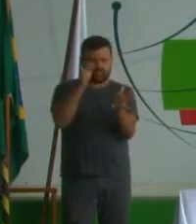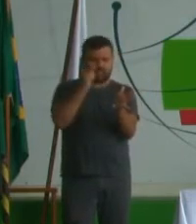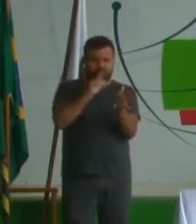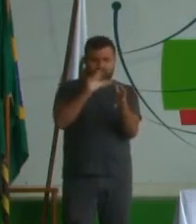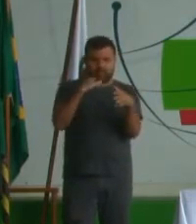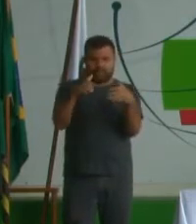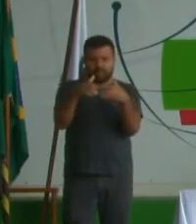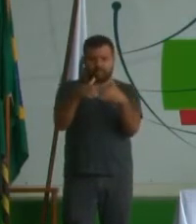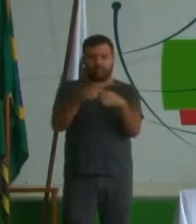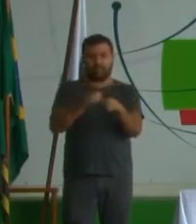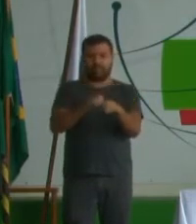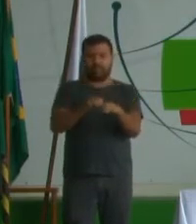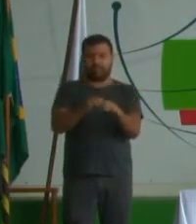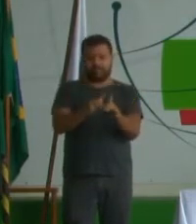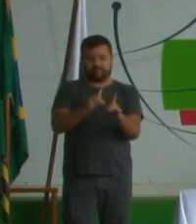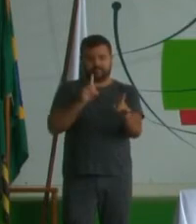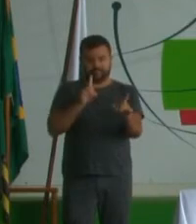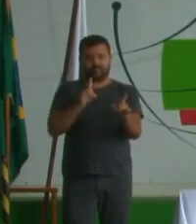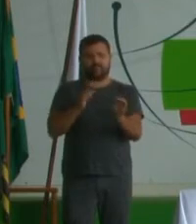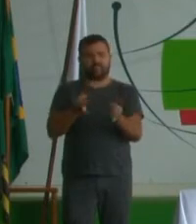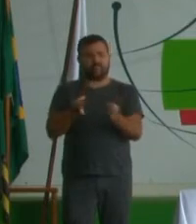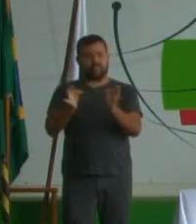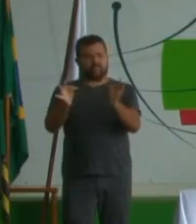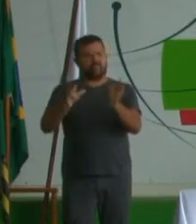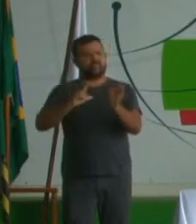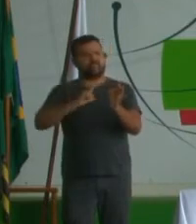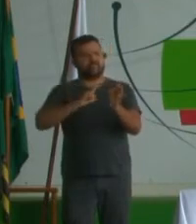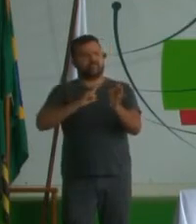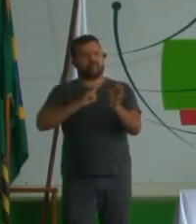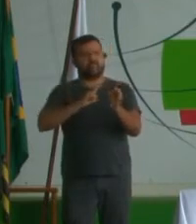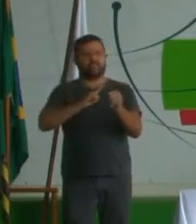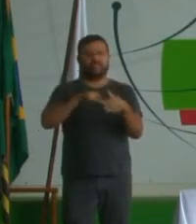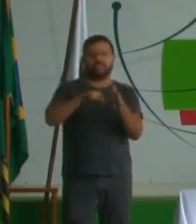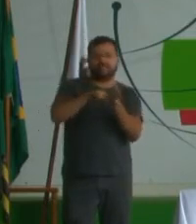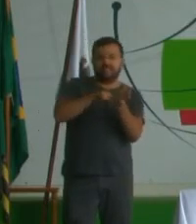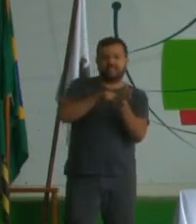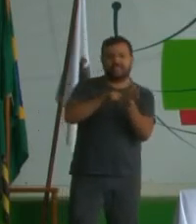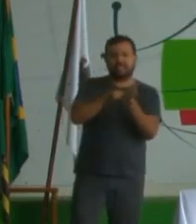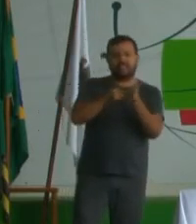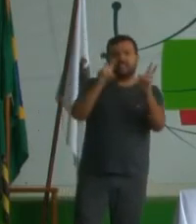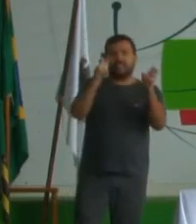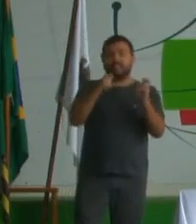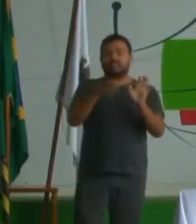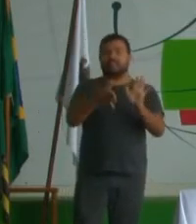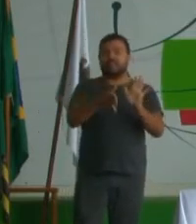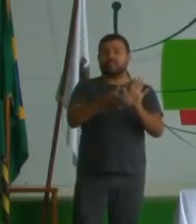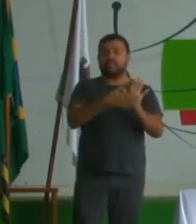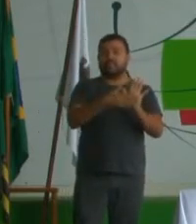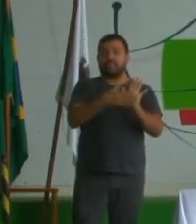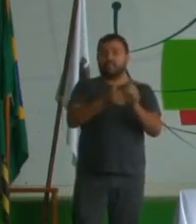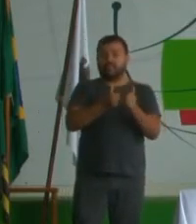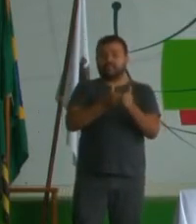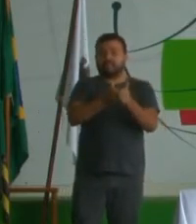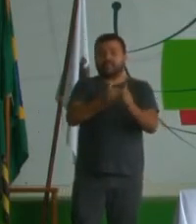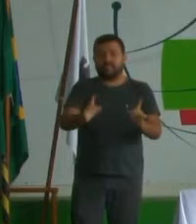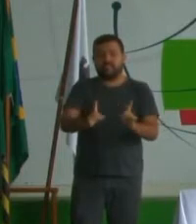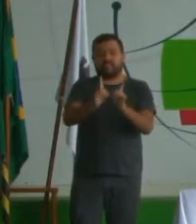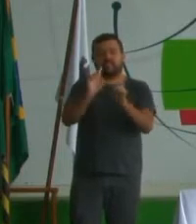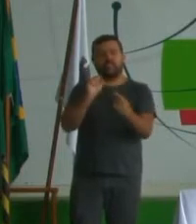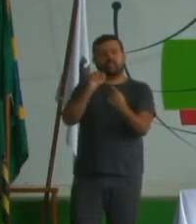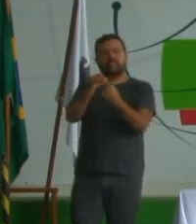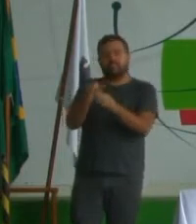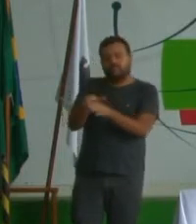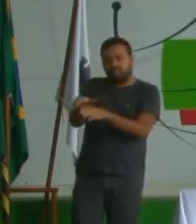na categoria de tecnologias, temos o trabalho intitulado Uma proposta de guia didático para